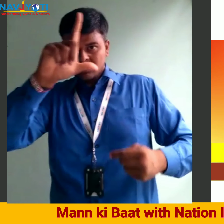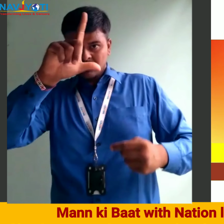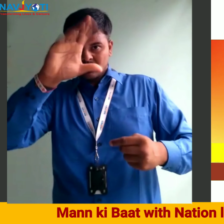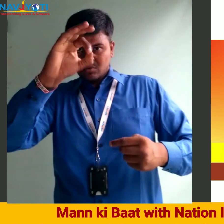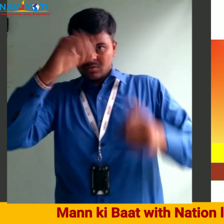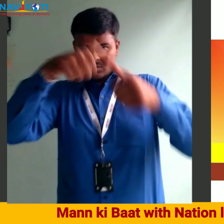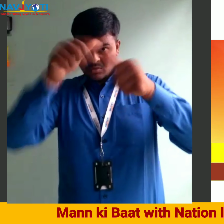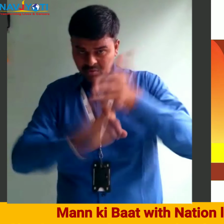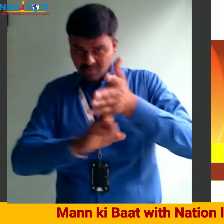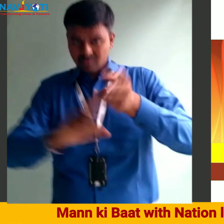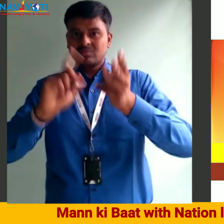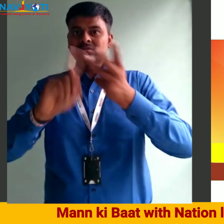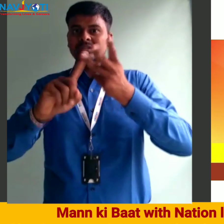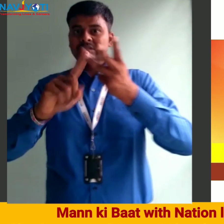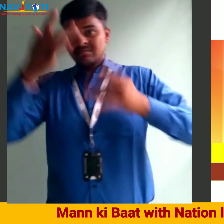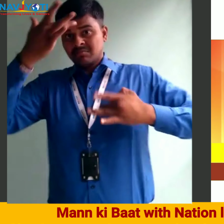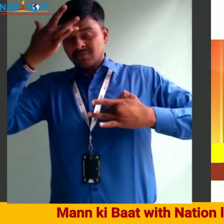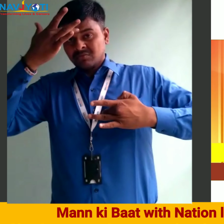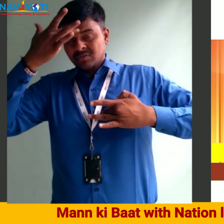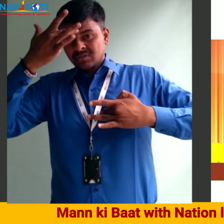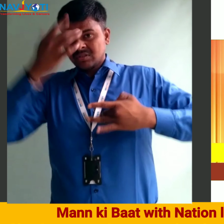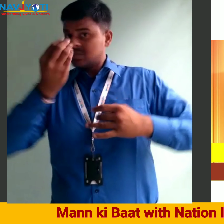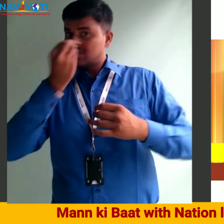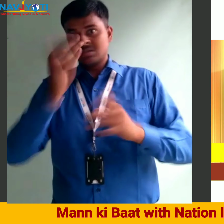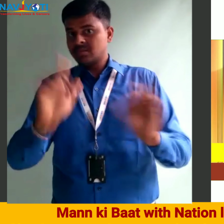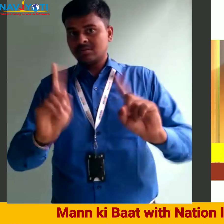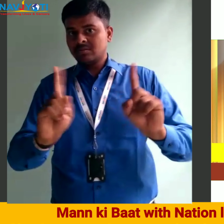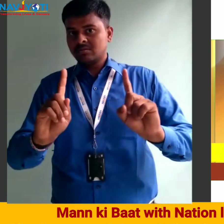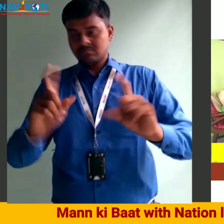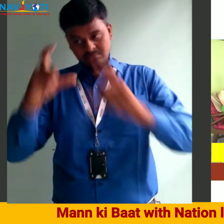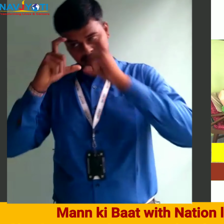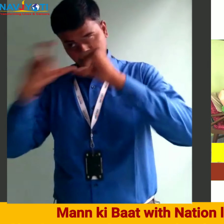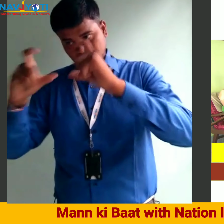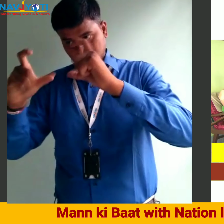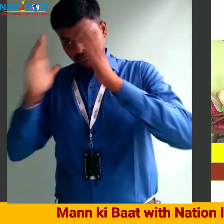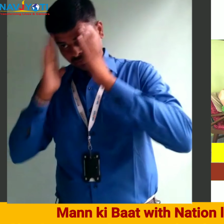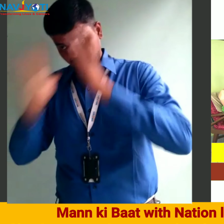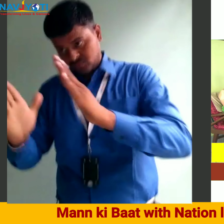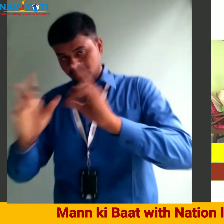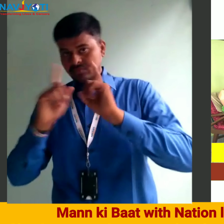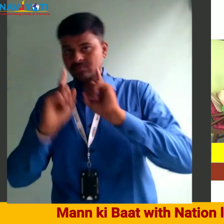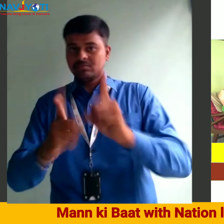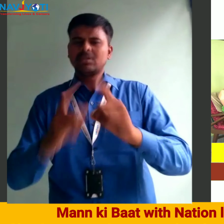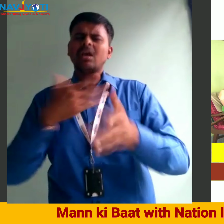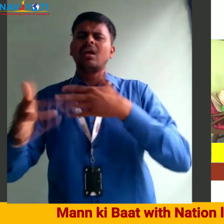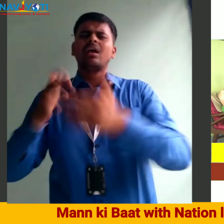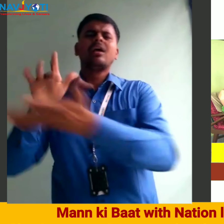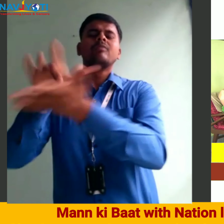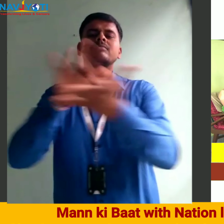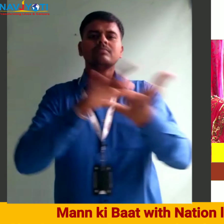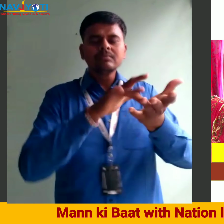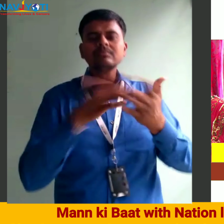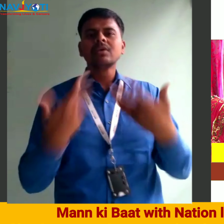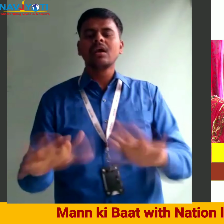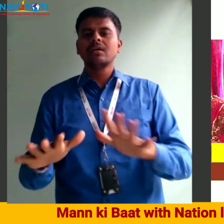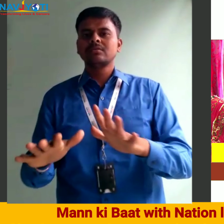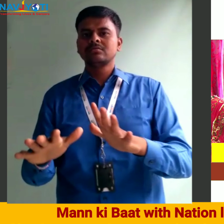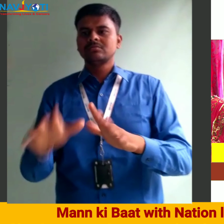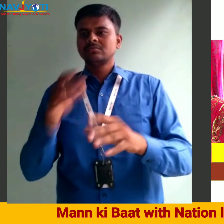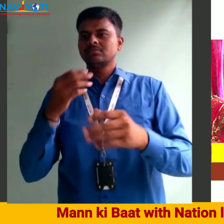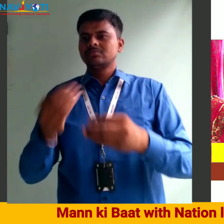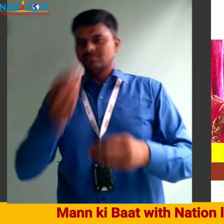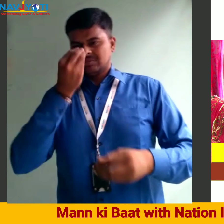छोड़ दी गई आग, कर्ज और बीमारी मौका पाते ही